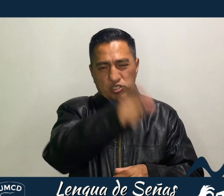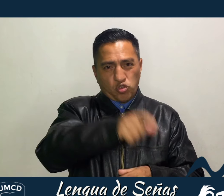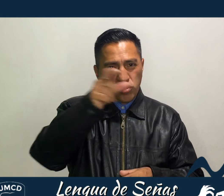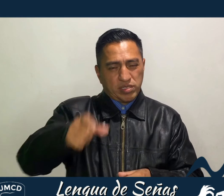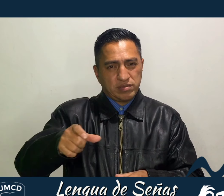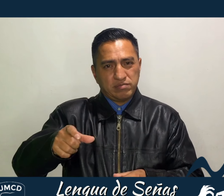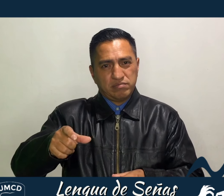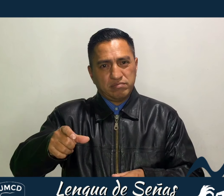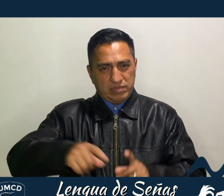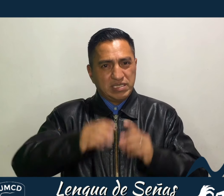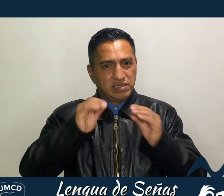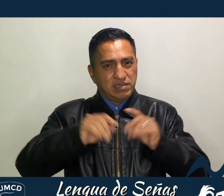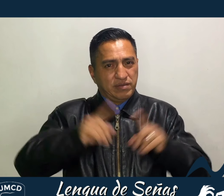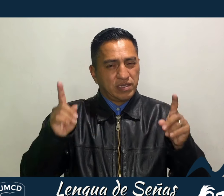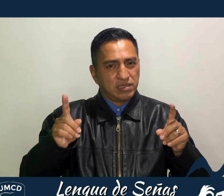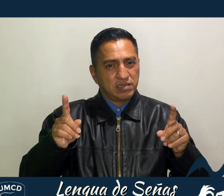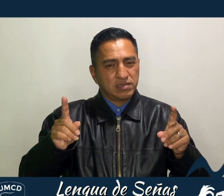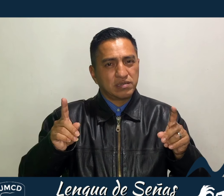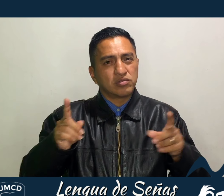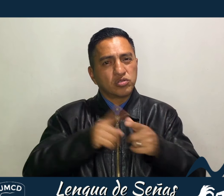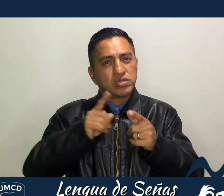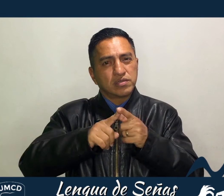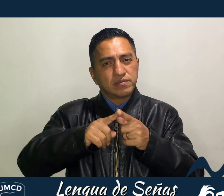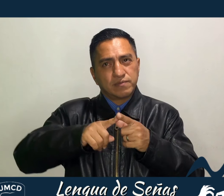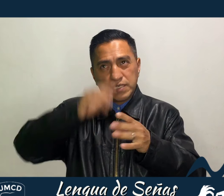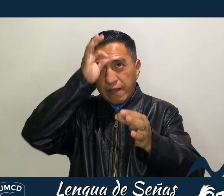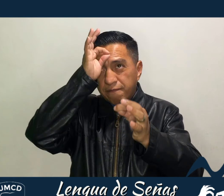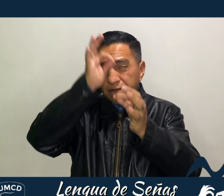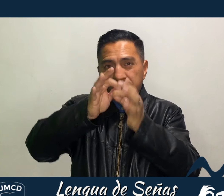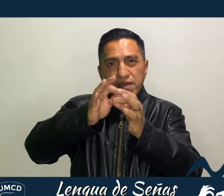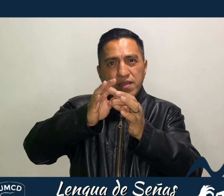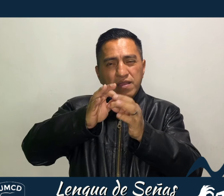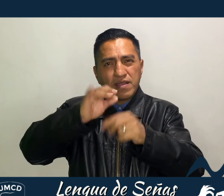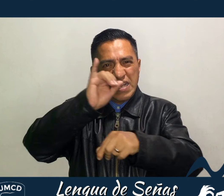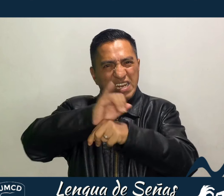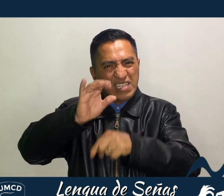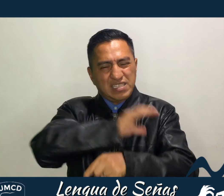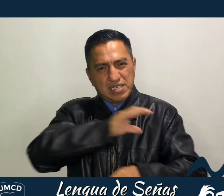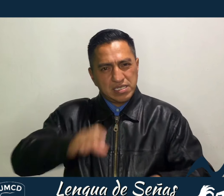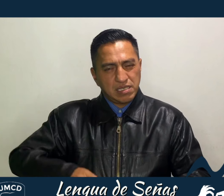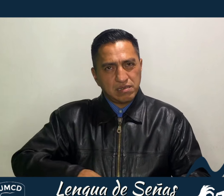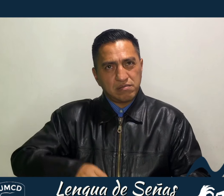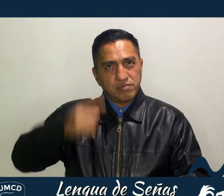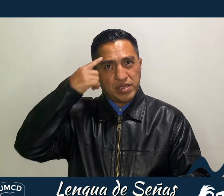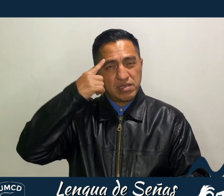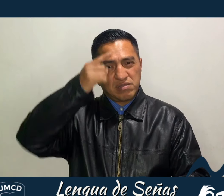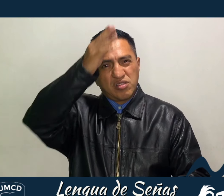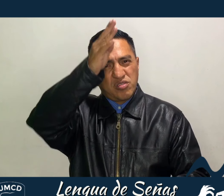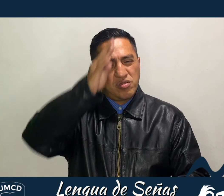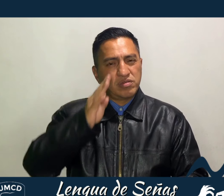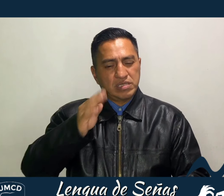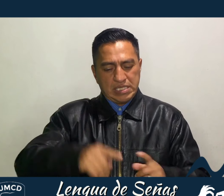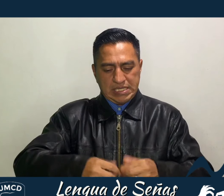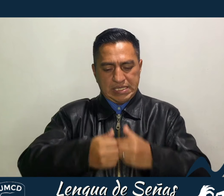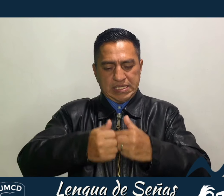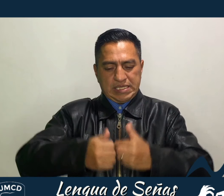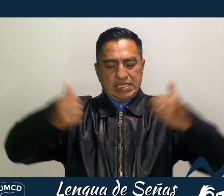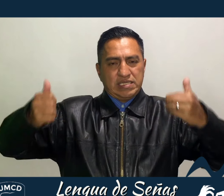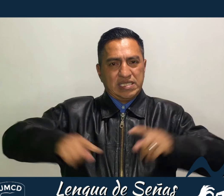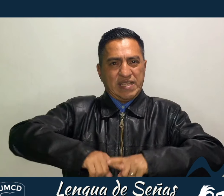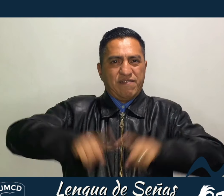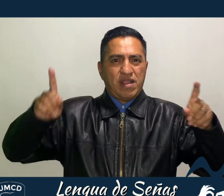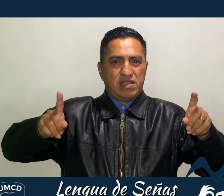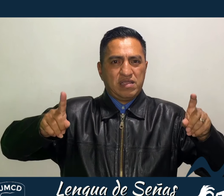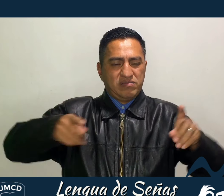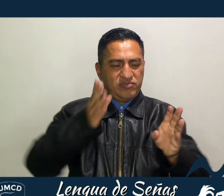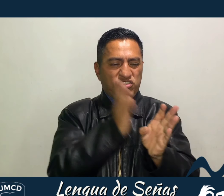esta disciplina y la fe cristiana, pues ambas se separan desde el mismo punto de origen de cada una. Porque ¿qué